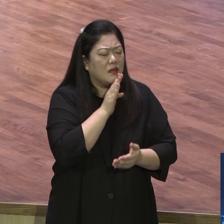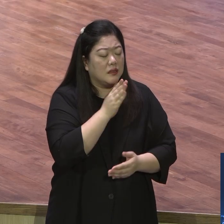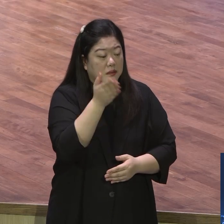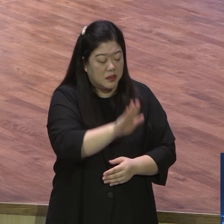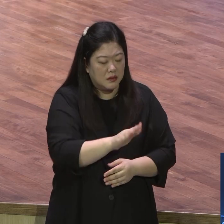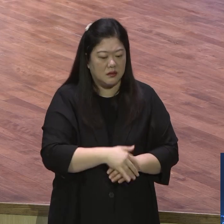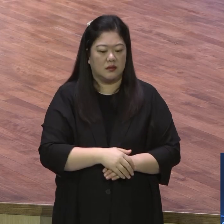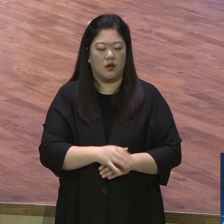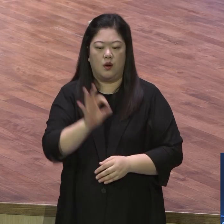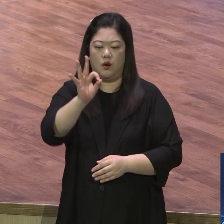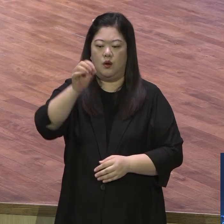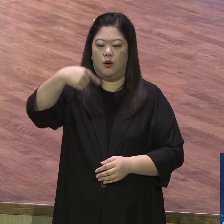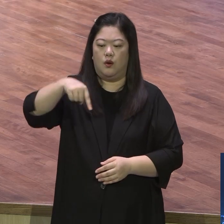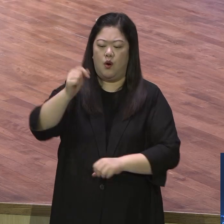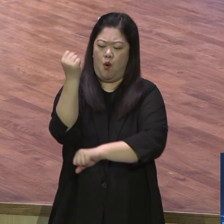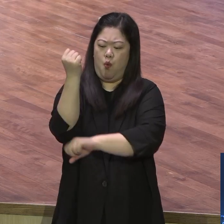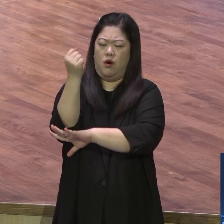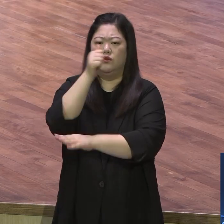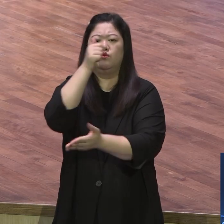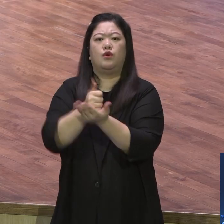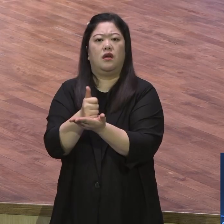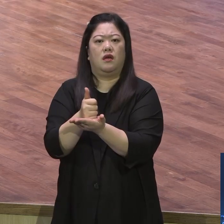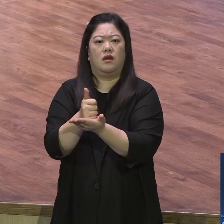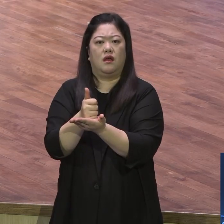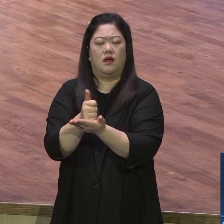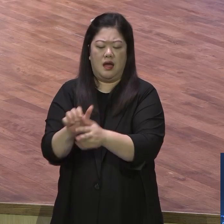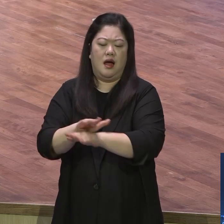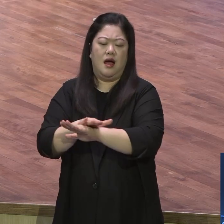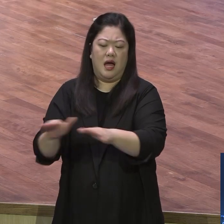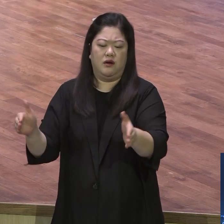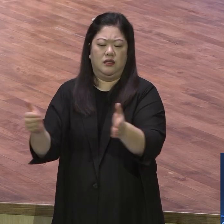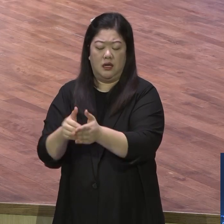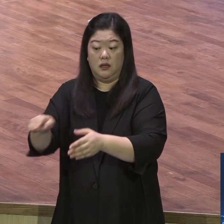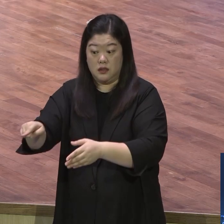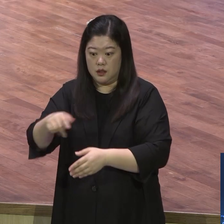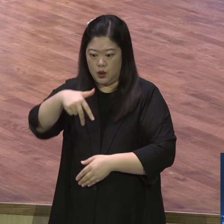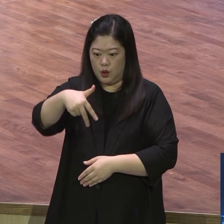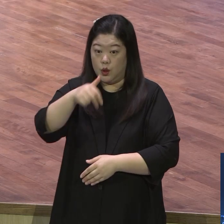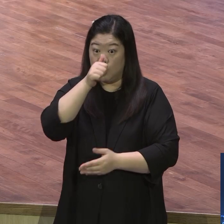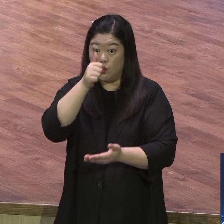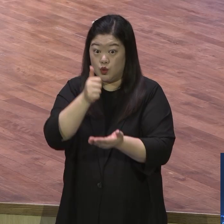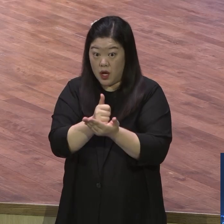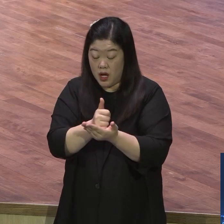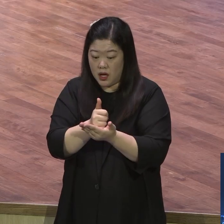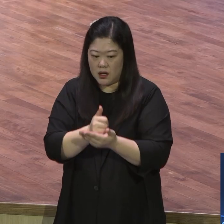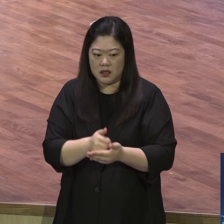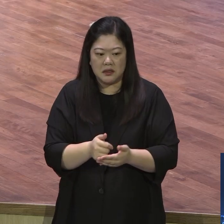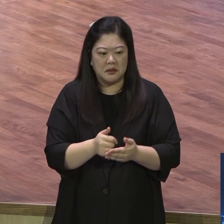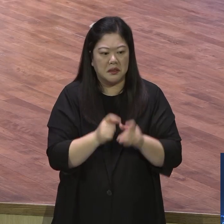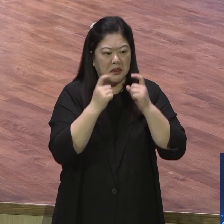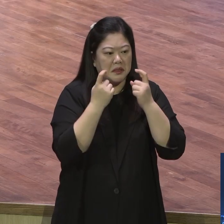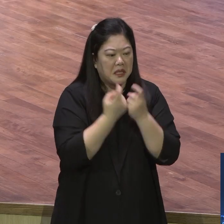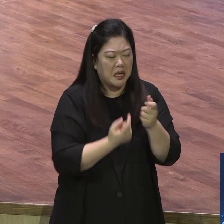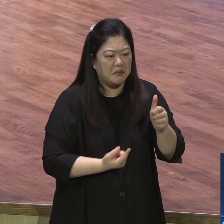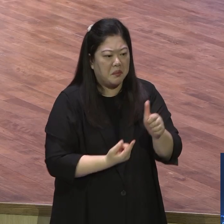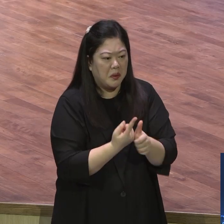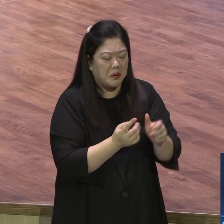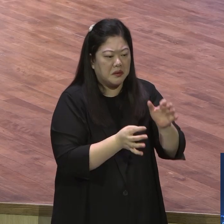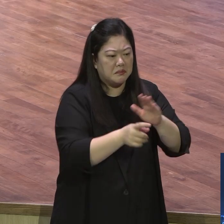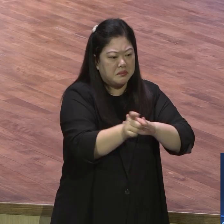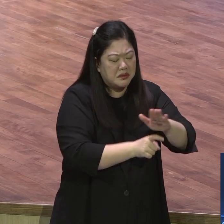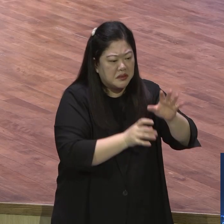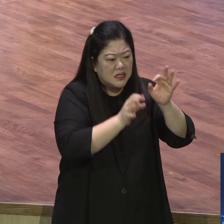중요하지만 원죄 원죄를 해결해 주었다는 말씀이에요 죄의 원죄 삶을 해결해